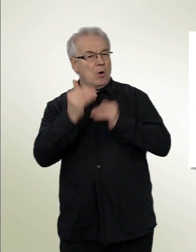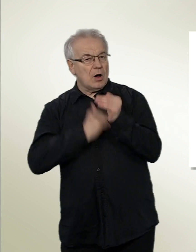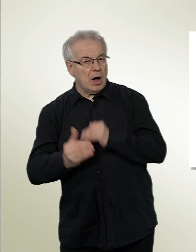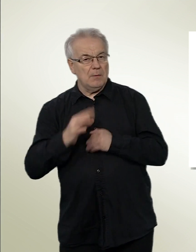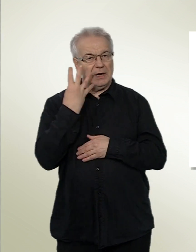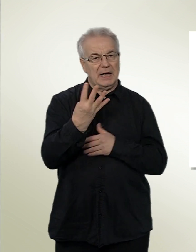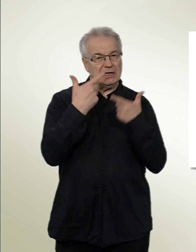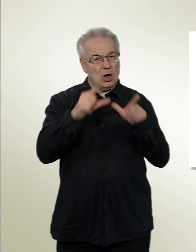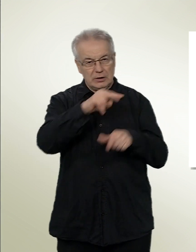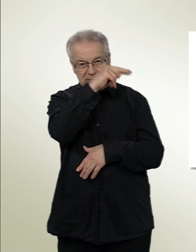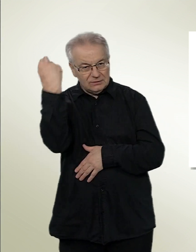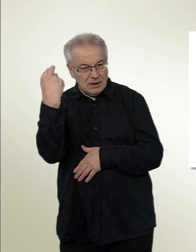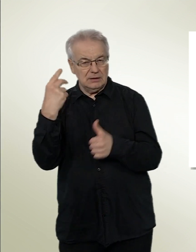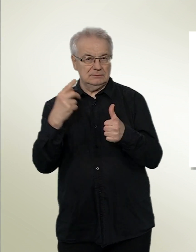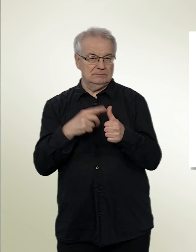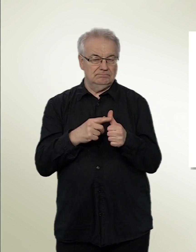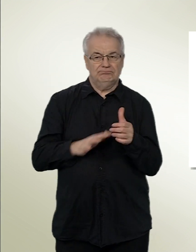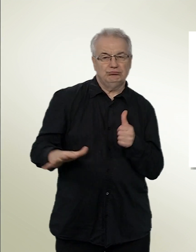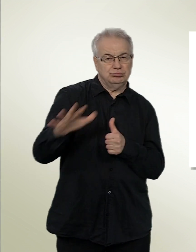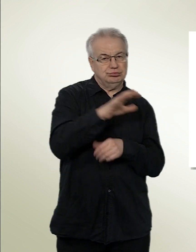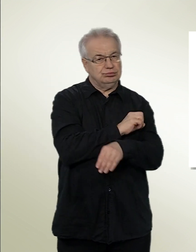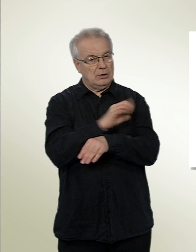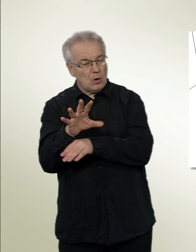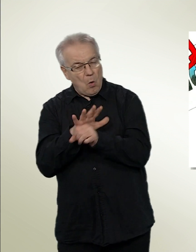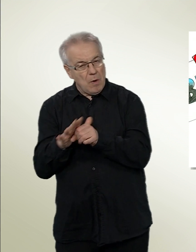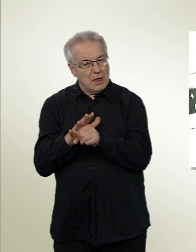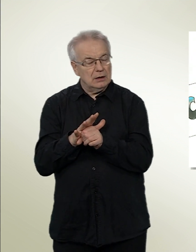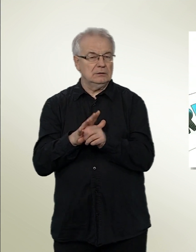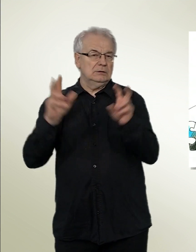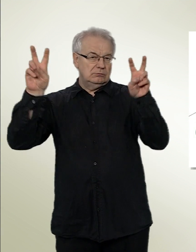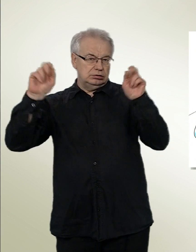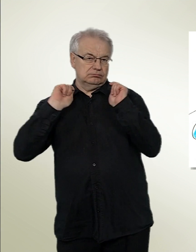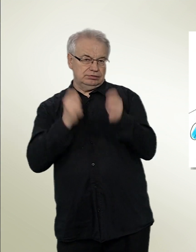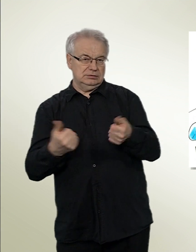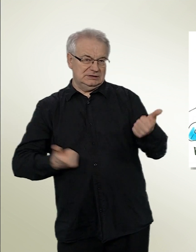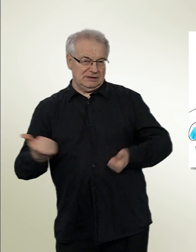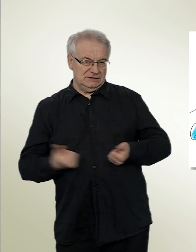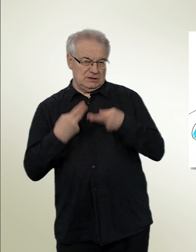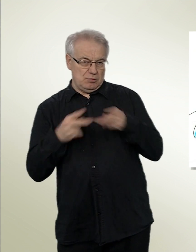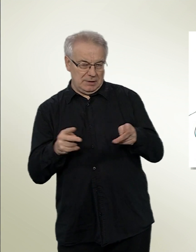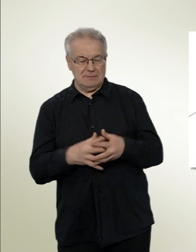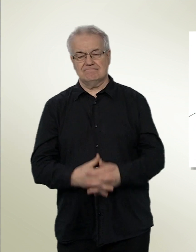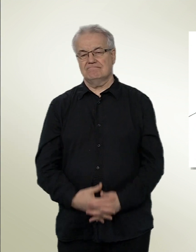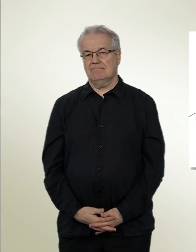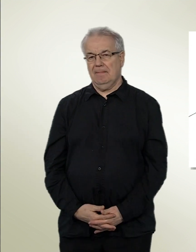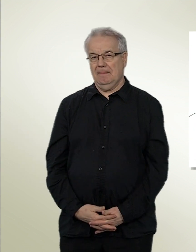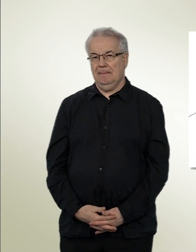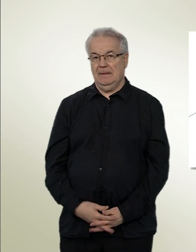langues nationales. Cette couverture médiatique complète constitue un service public. 34